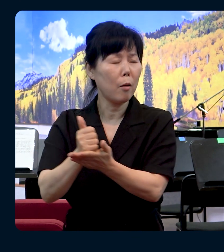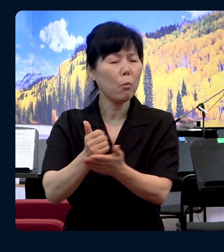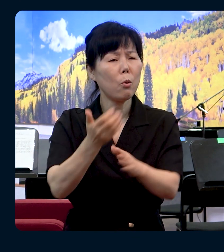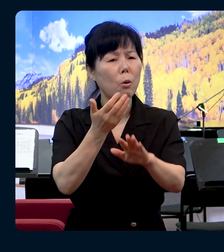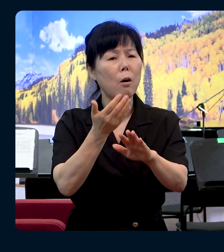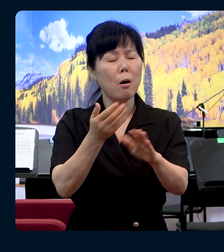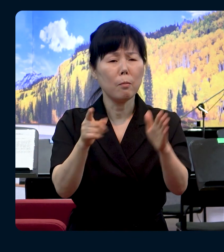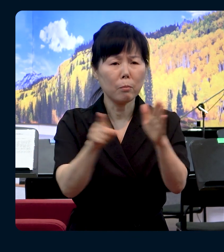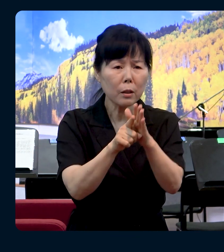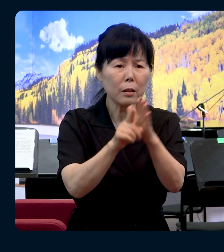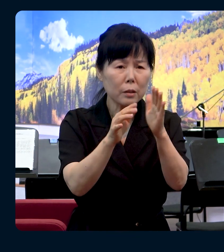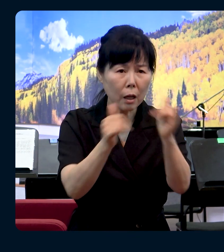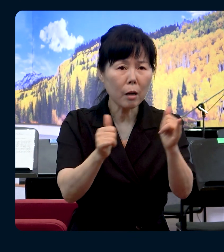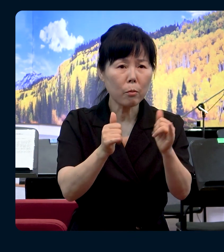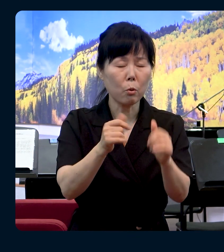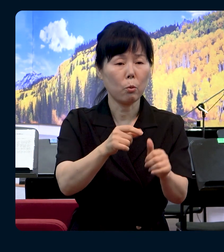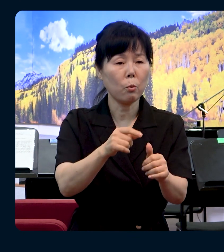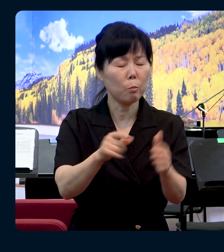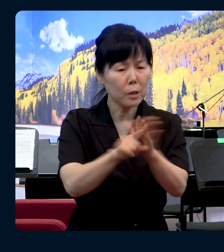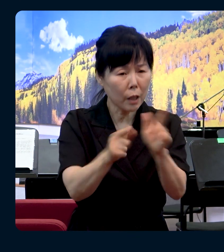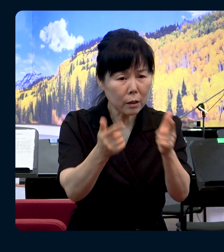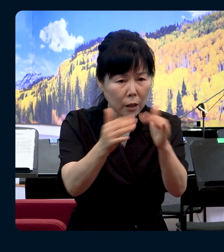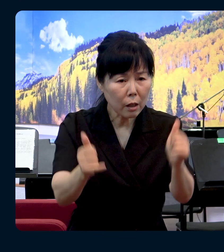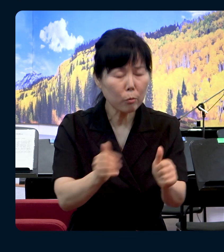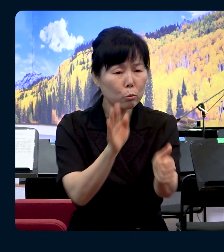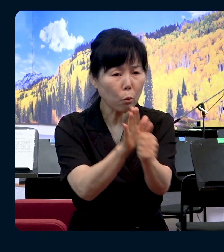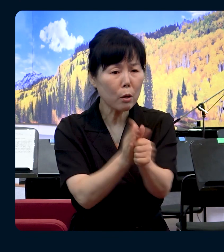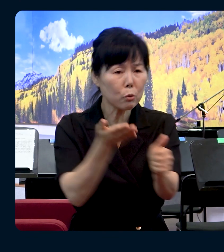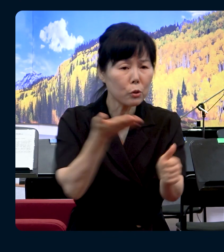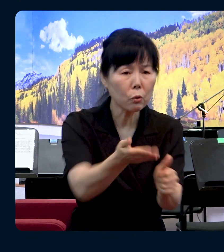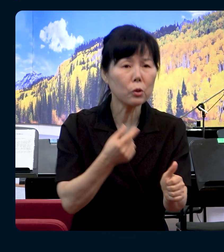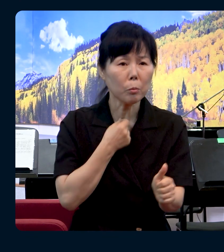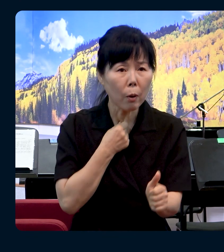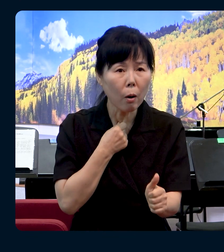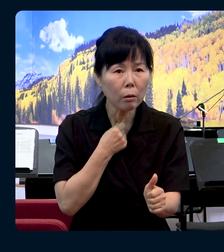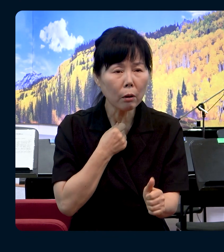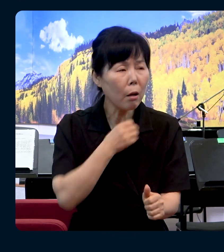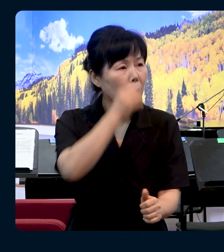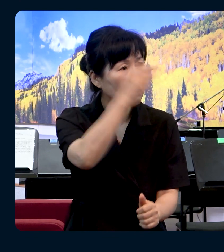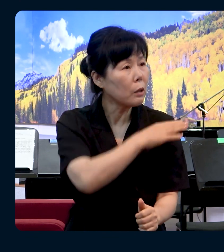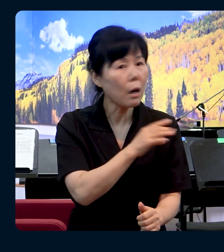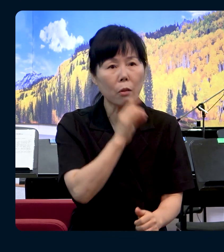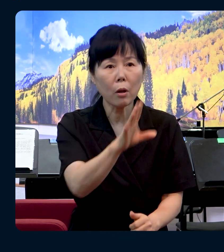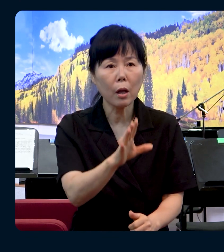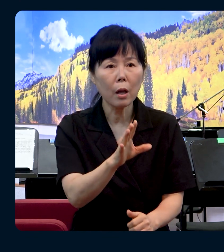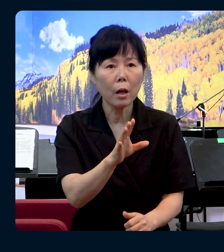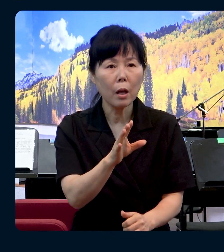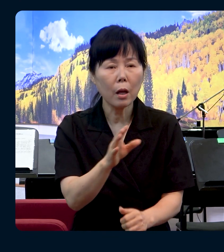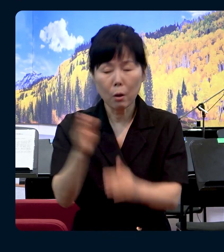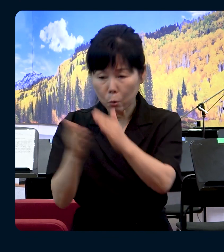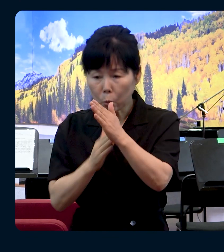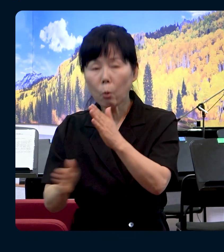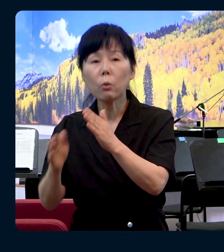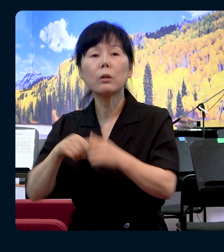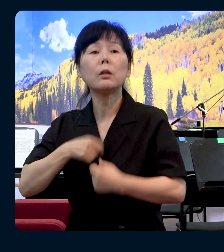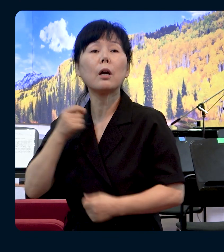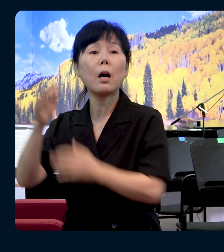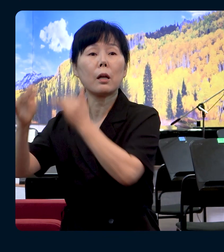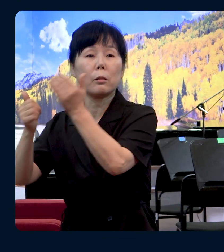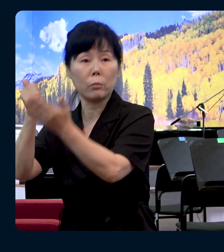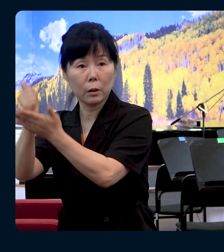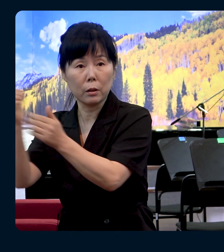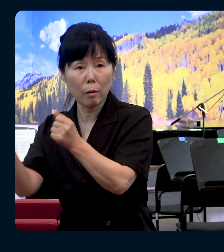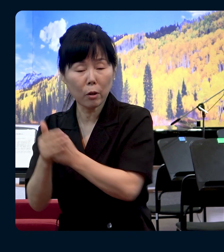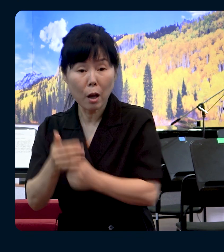사랑하시면 구해주고 싶지만, 그 영혼을 갖다가 정말 도와주고 싶지만 그냥 도와줄 수 없어요. 왜? 공의 하나님이시니까. 그런데